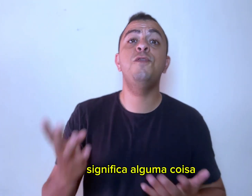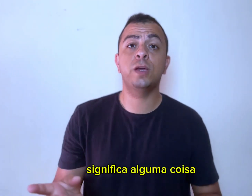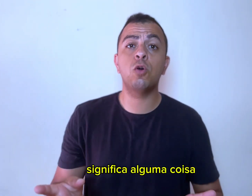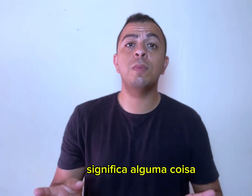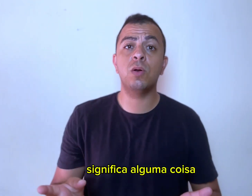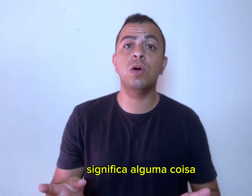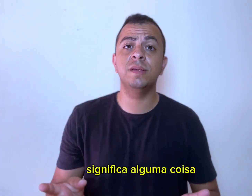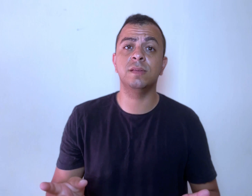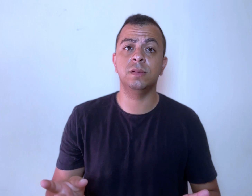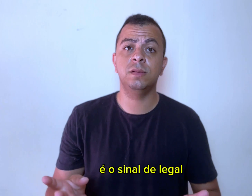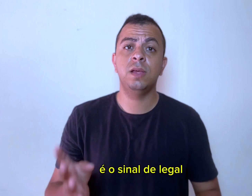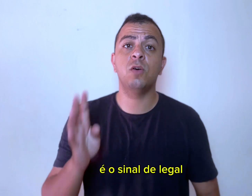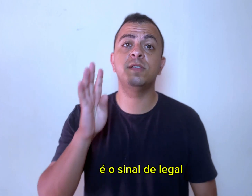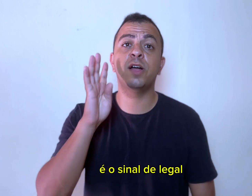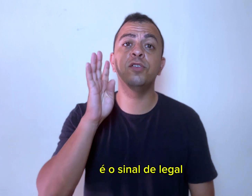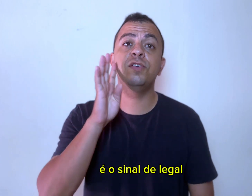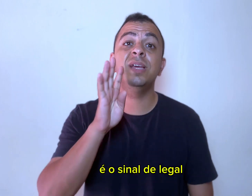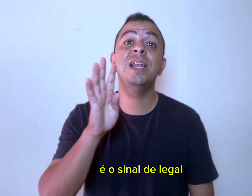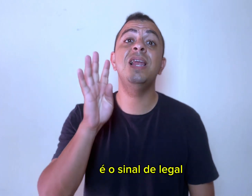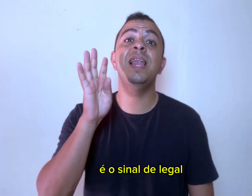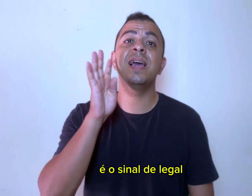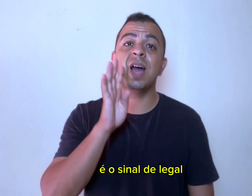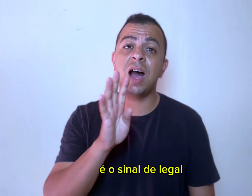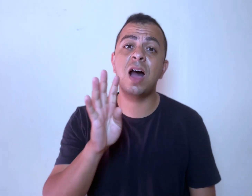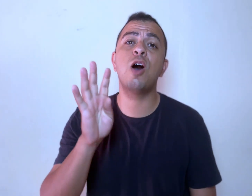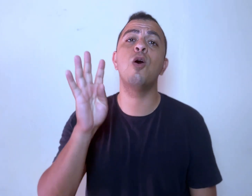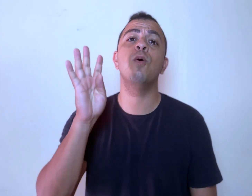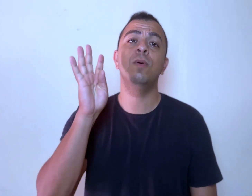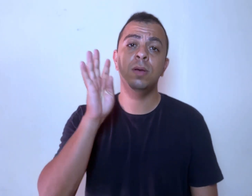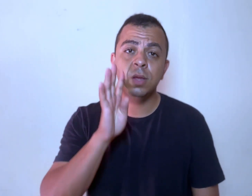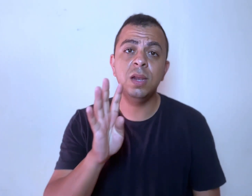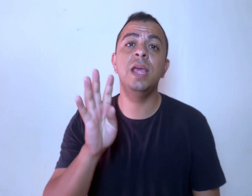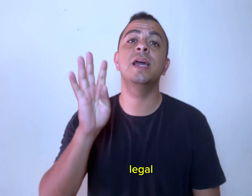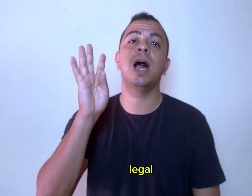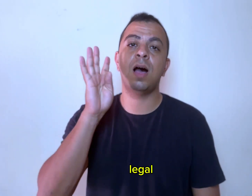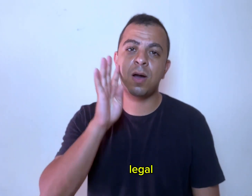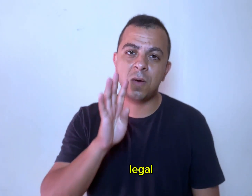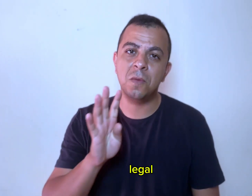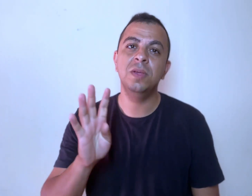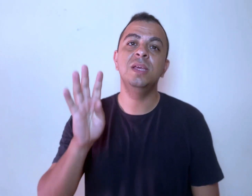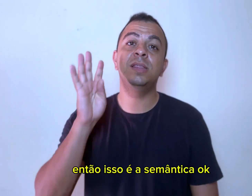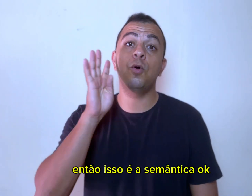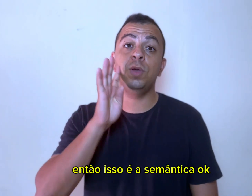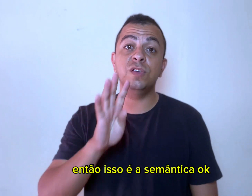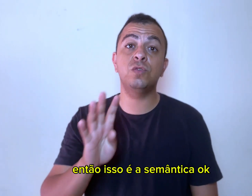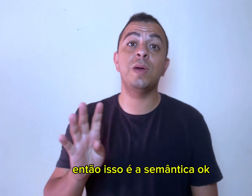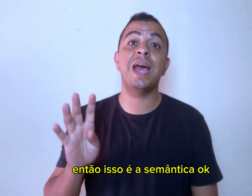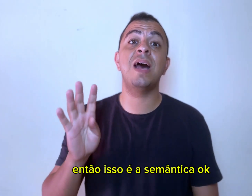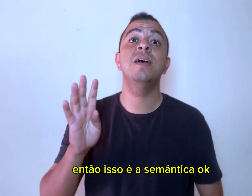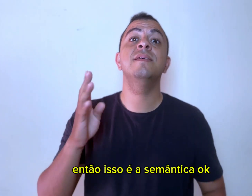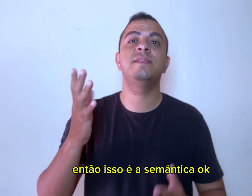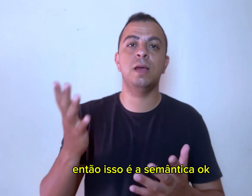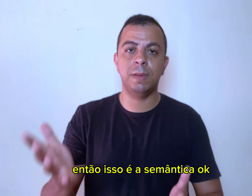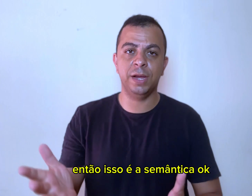significa alguma coisa. É o sinal de legal, legal. Então, isso é a